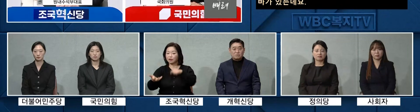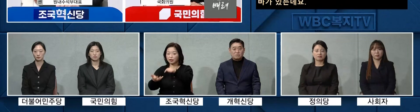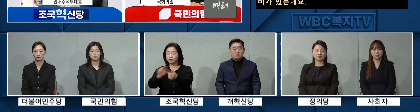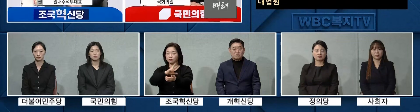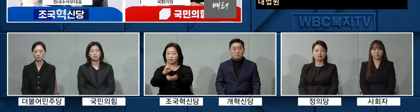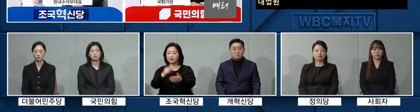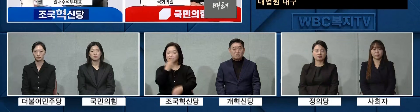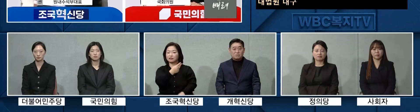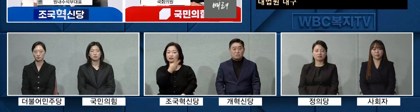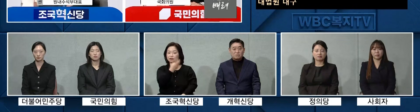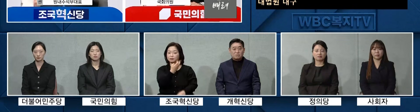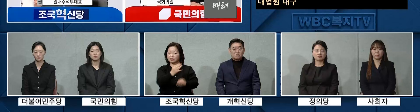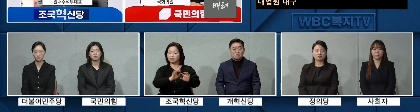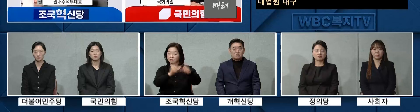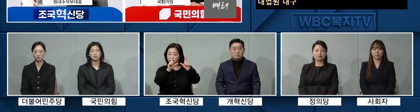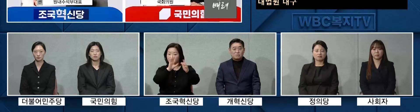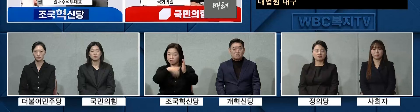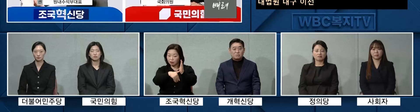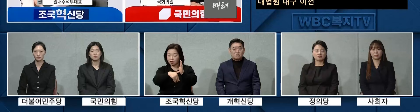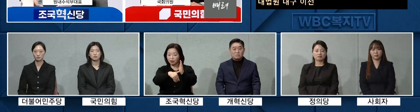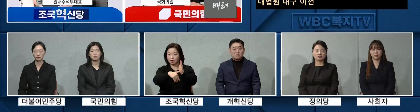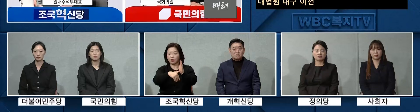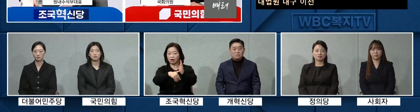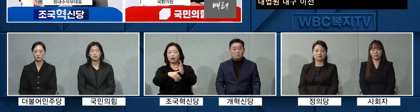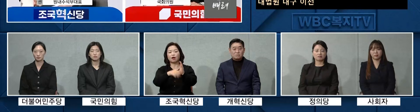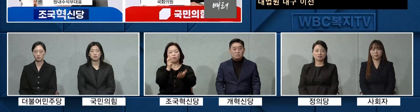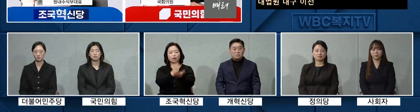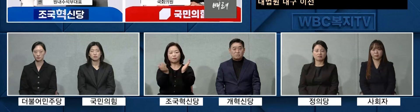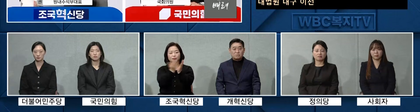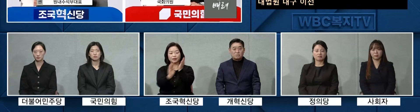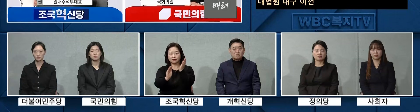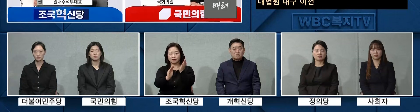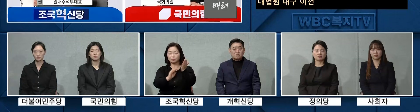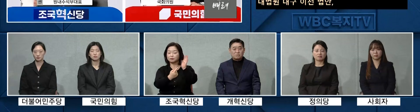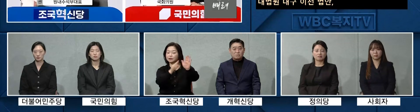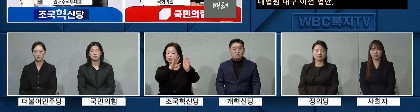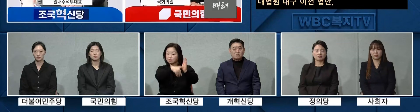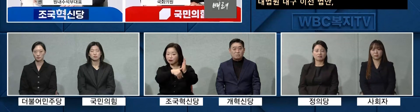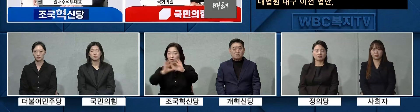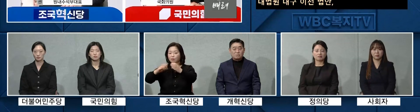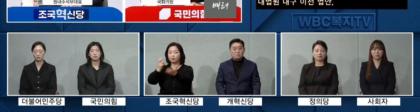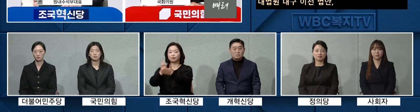2004년도에 신행정수도법 위헌 결정이 났을 때도 헌법재판소는